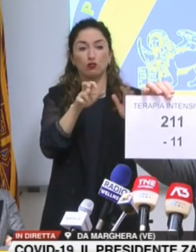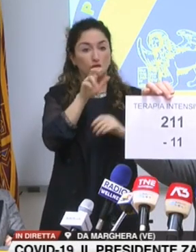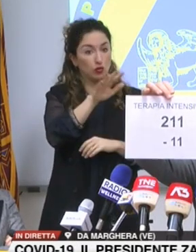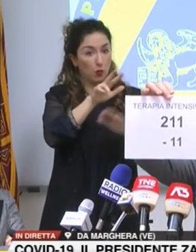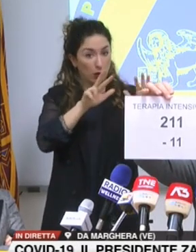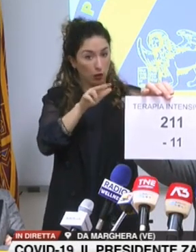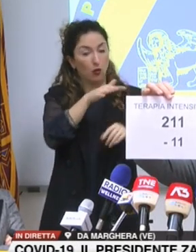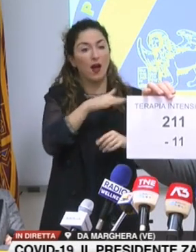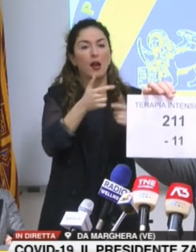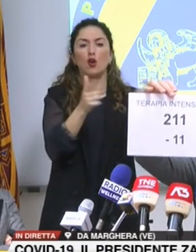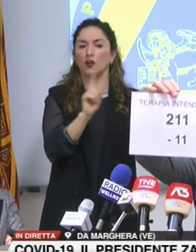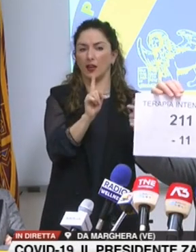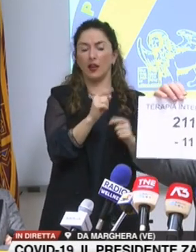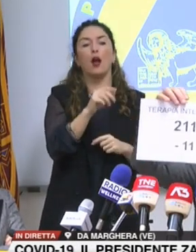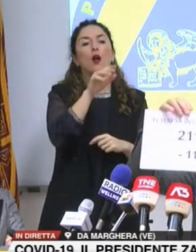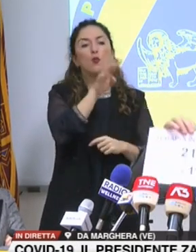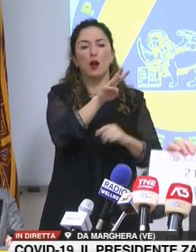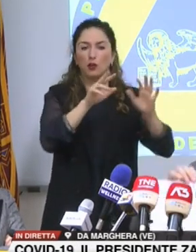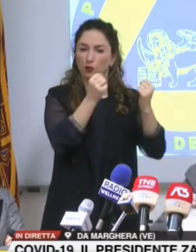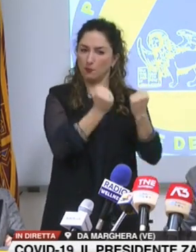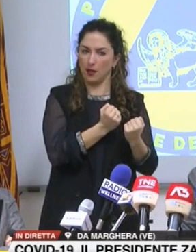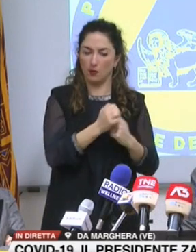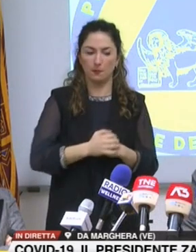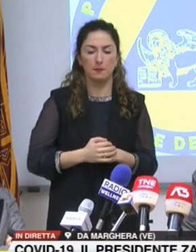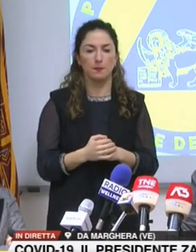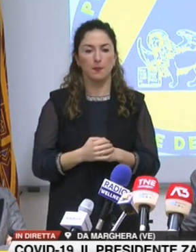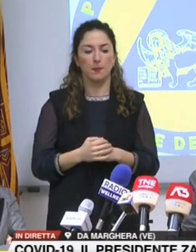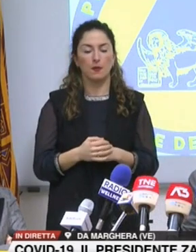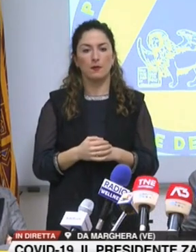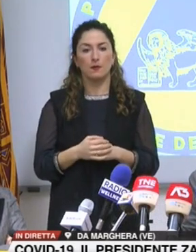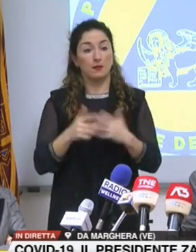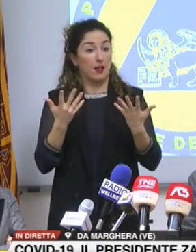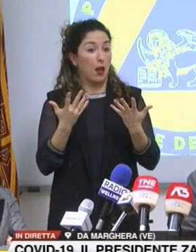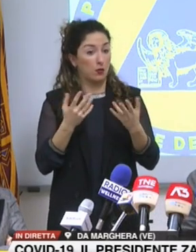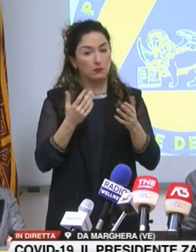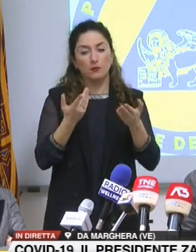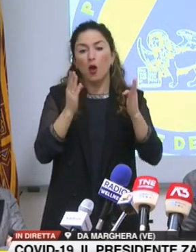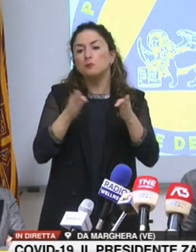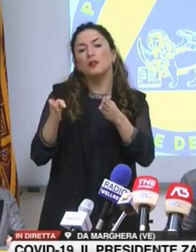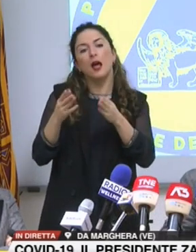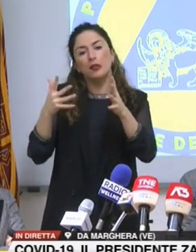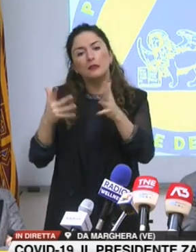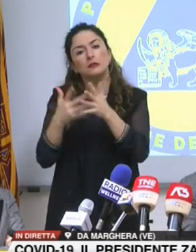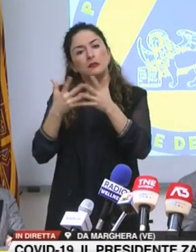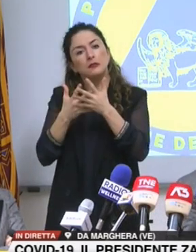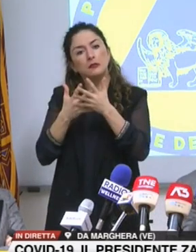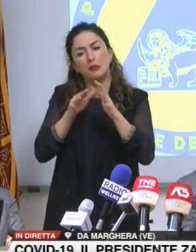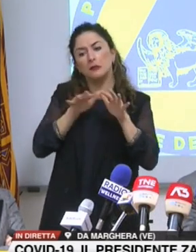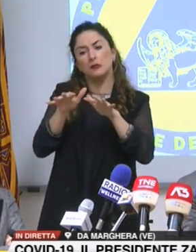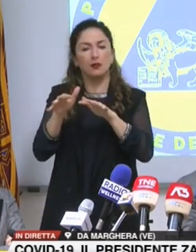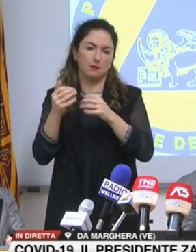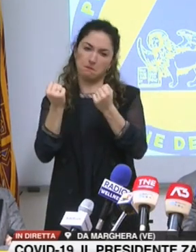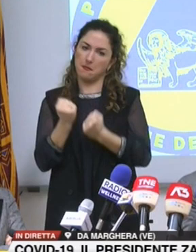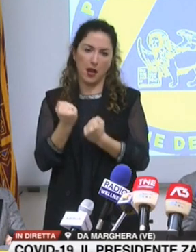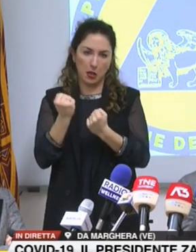1.858 l'area non critica, meno 48. È innegabile che la pressione ospedaliera sia in calo. Vi porterò i prossimi giorni